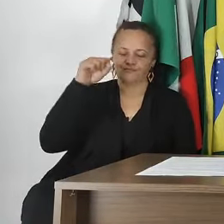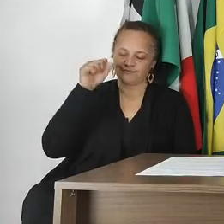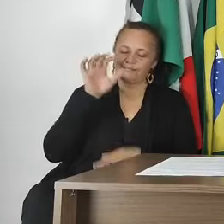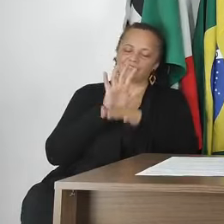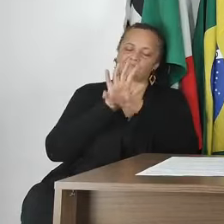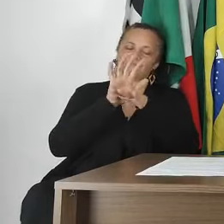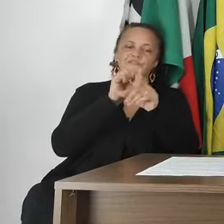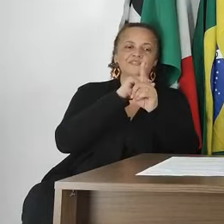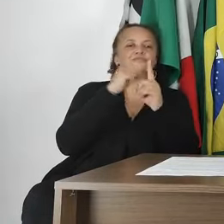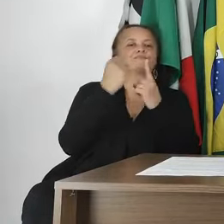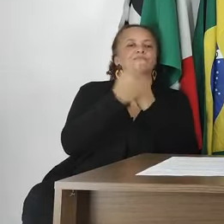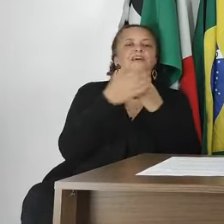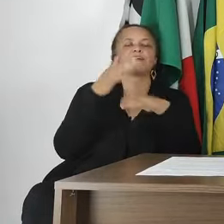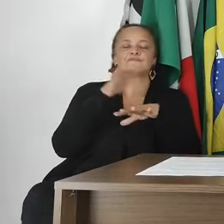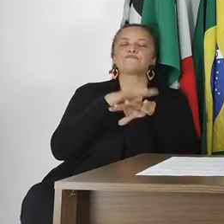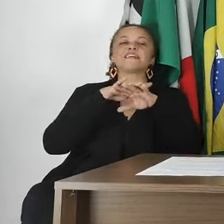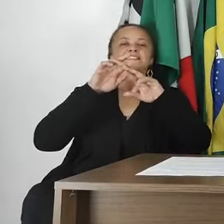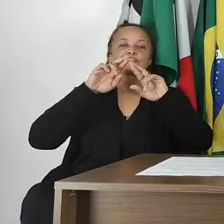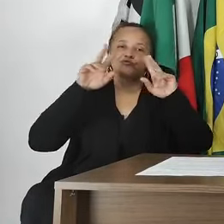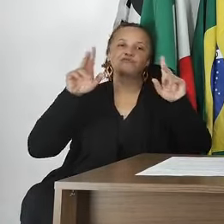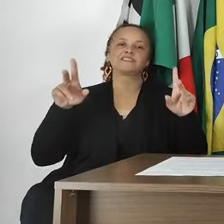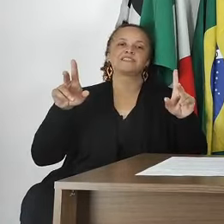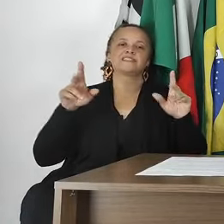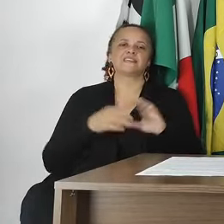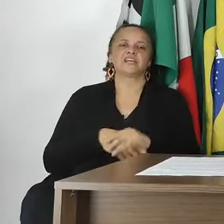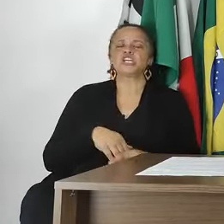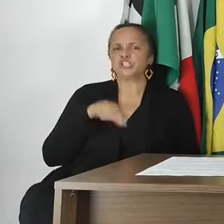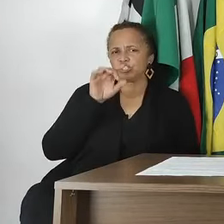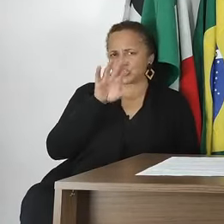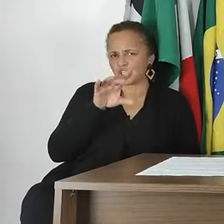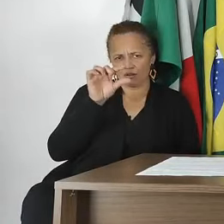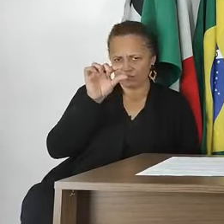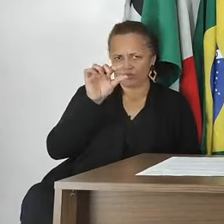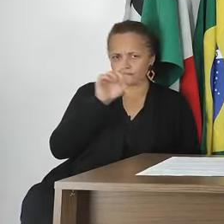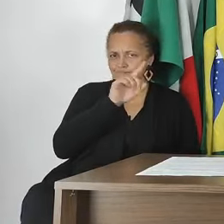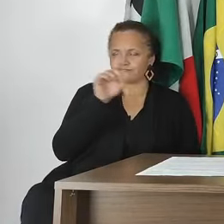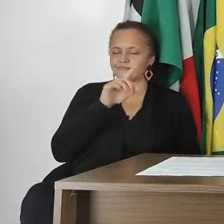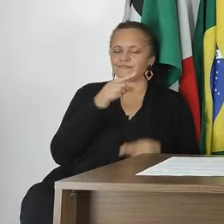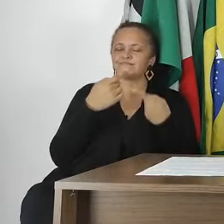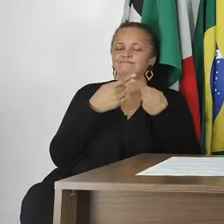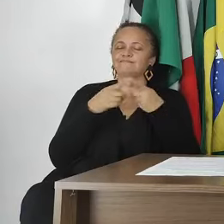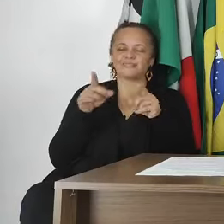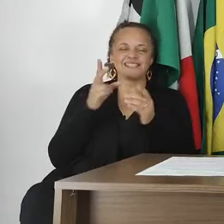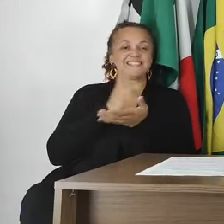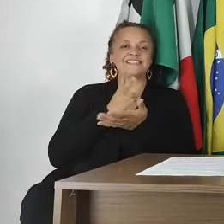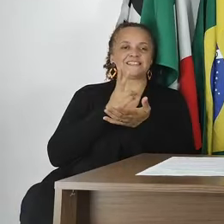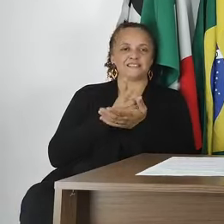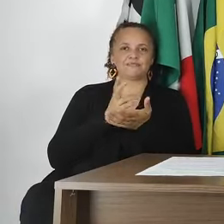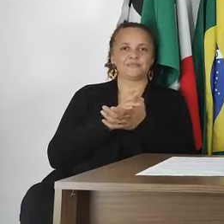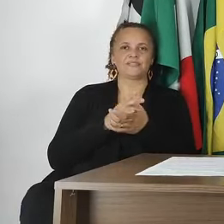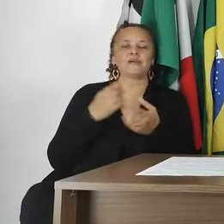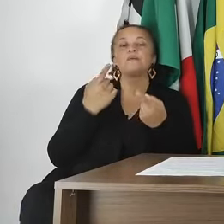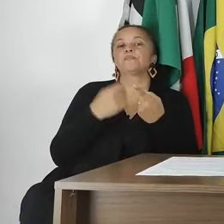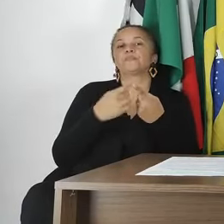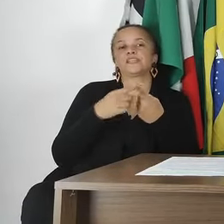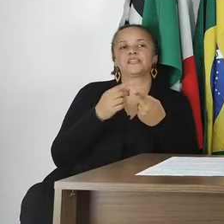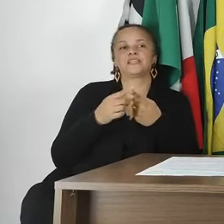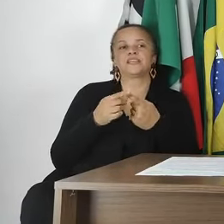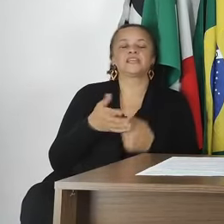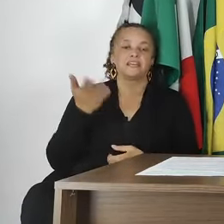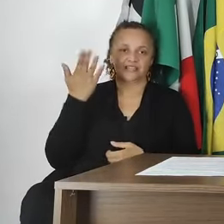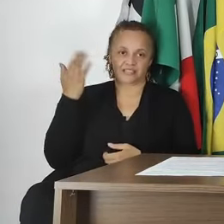faça a diferença. Não somente parar nisso daí, porque antes a ação social nossa se resumia